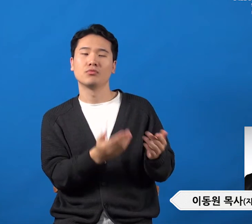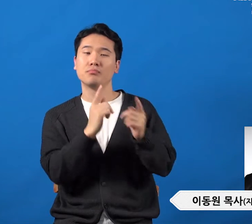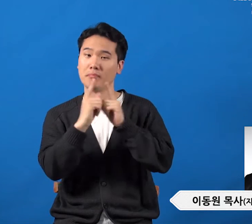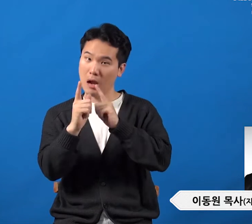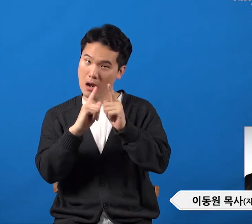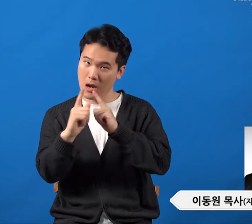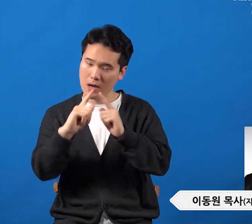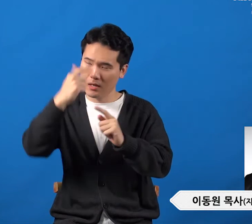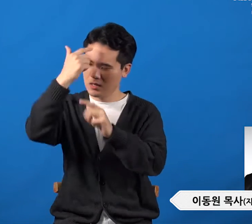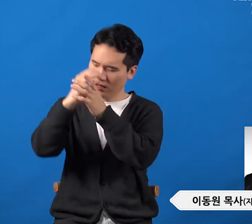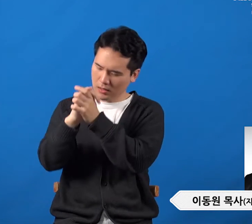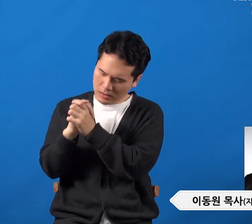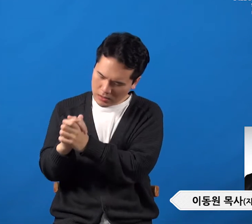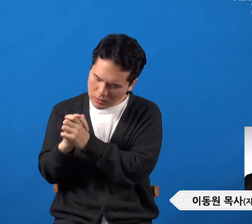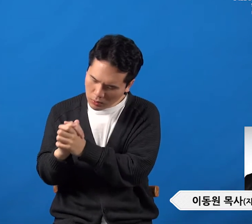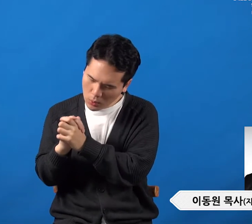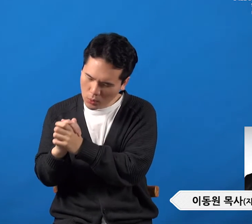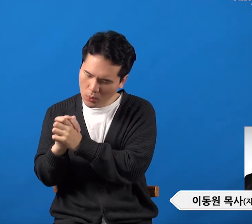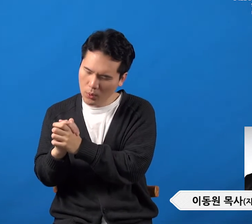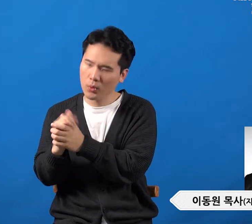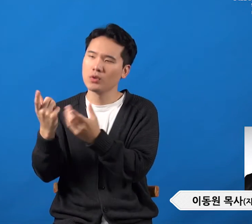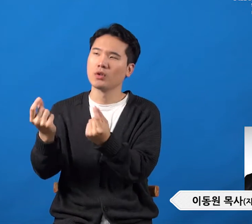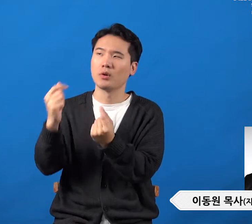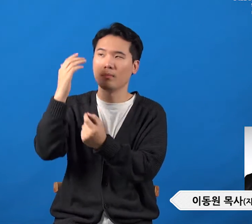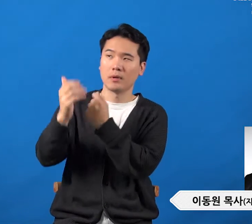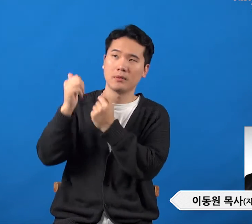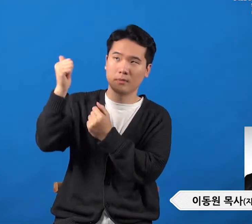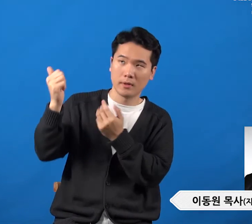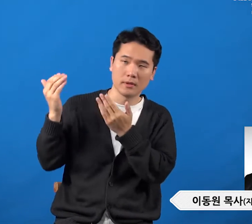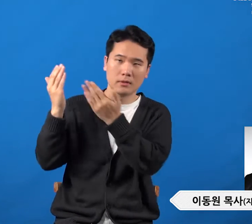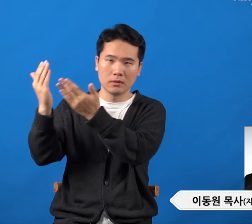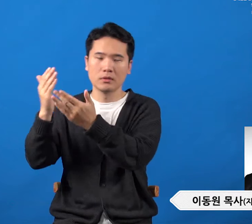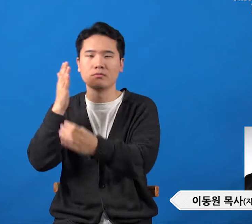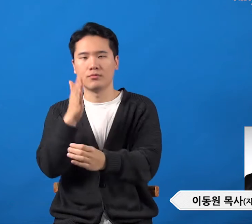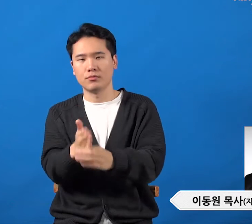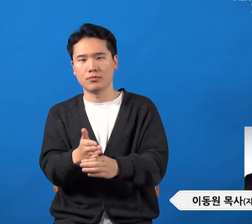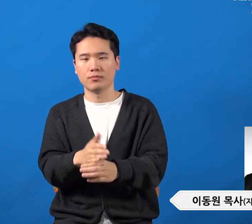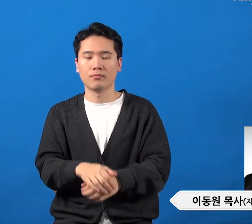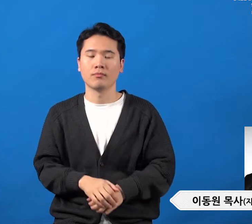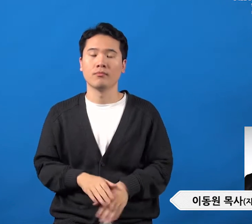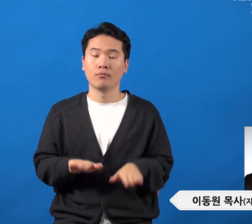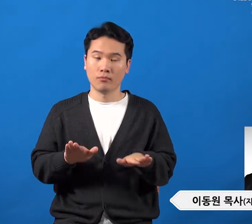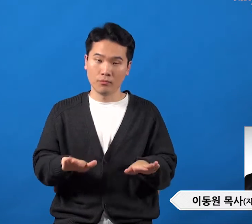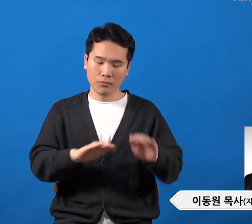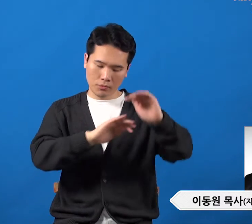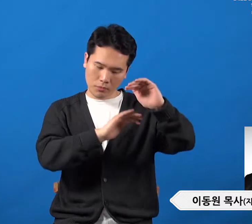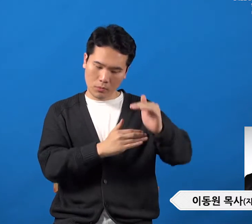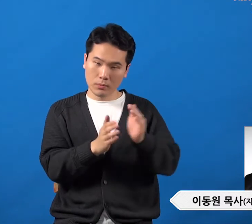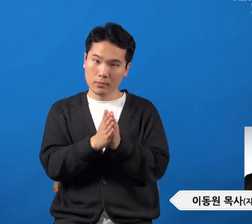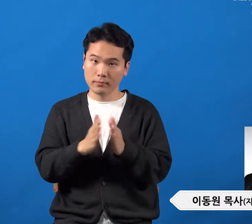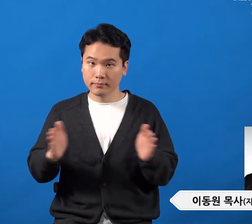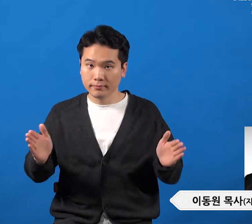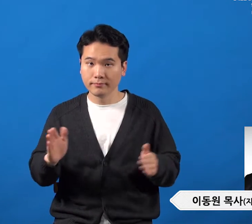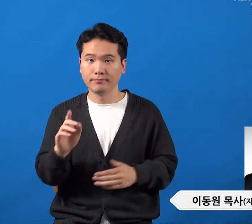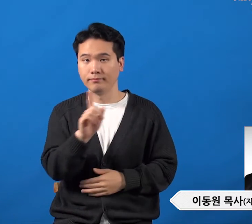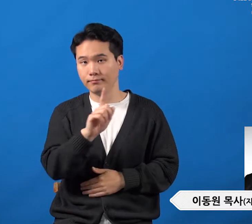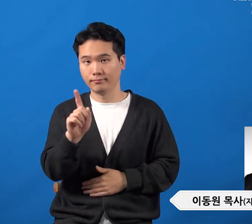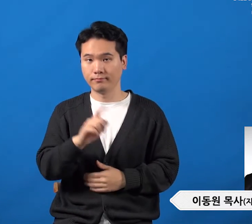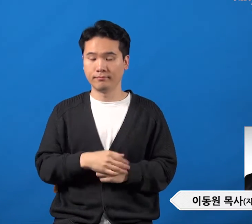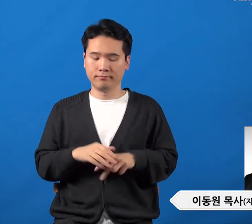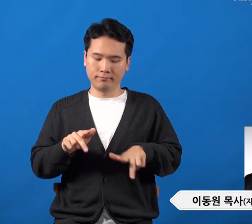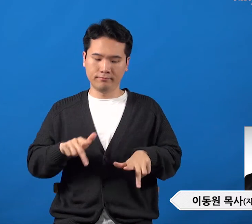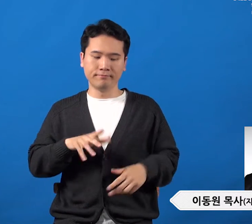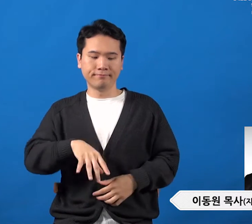기도의 형식으로 하나님 앞에 드리고 있습니다. 그래서 오늘 이 본문의 시작은